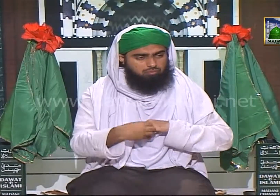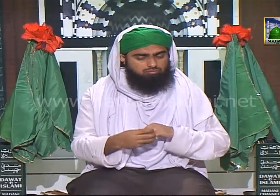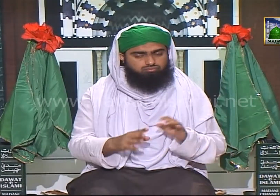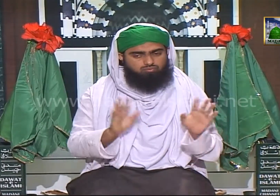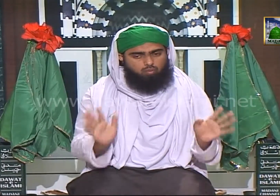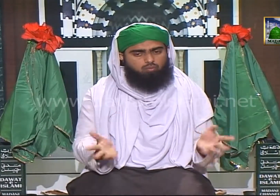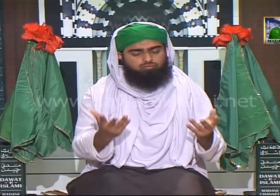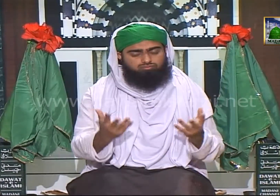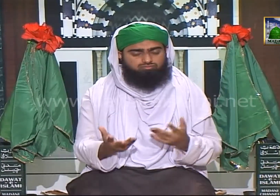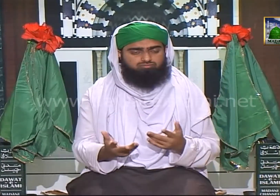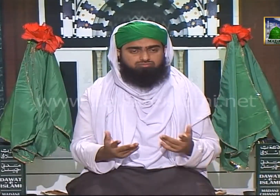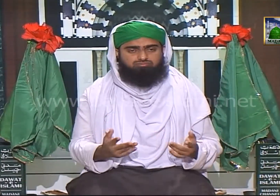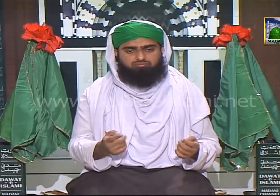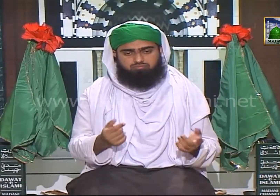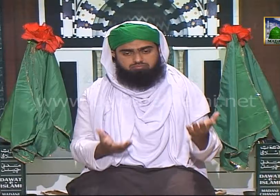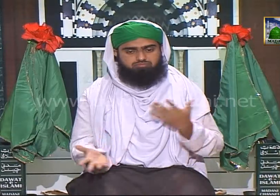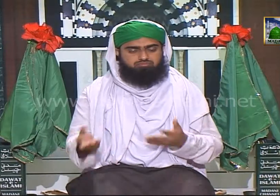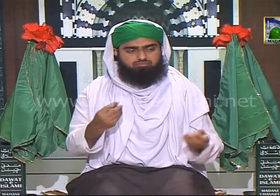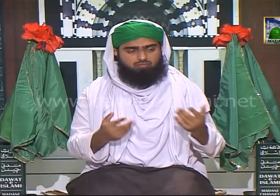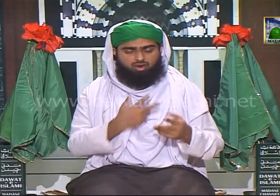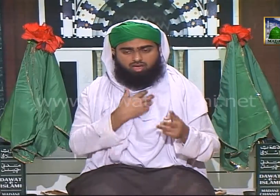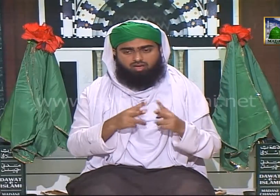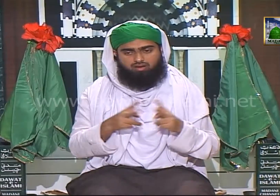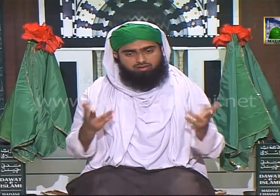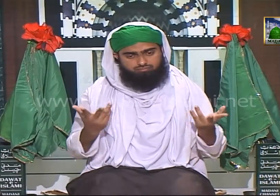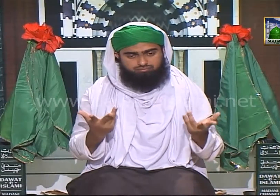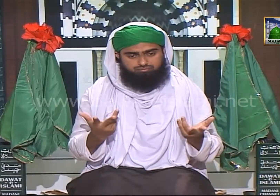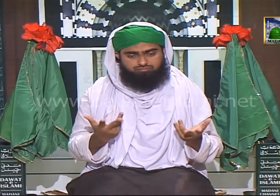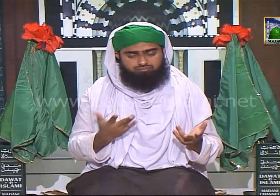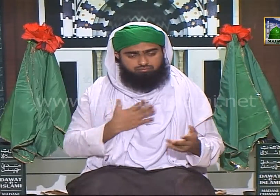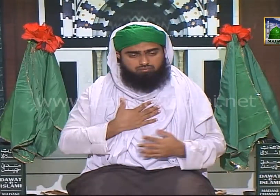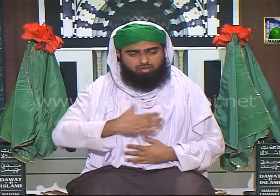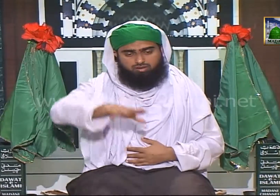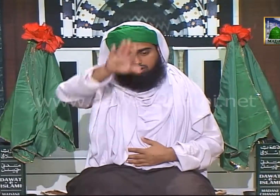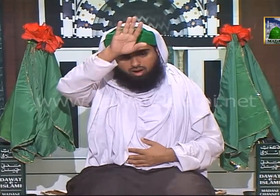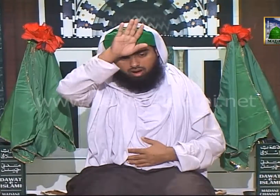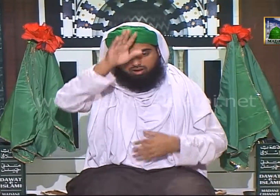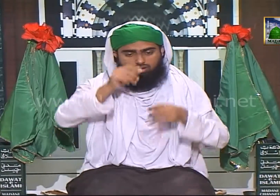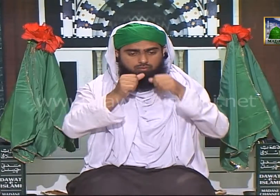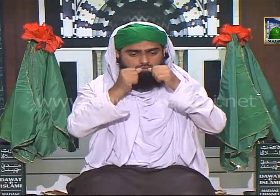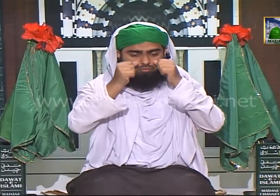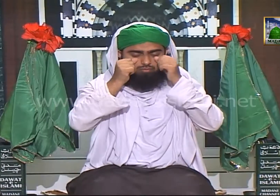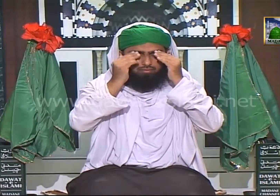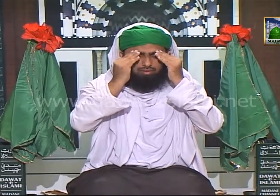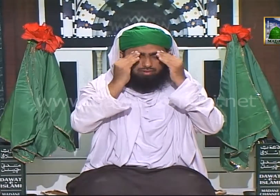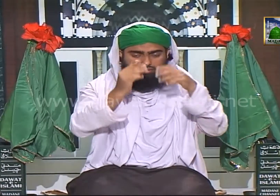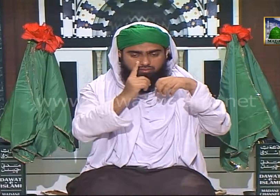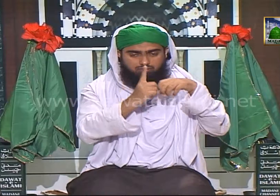से भी आ जाए। और ये मेरे आका की पेशिंग गोई पहले से, मेरे आका सल्लल्लाहु अलैहि वसल्लम ने फरमाया कि एक जमाना ऐसा